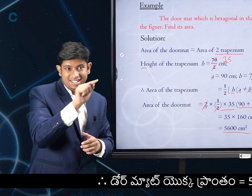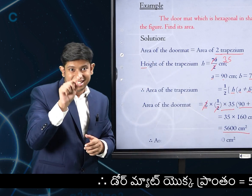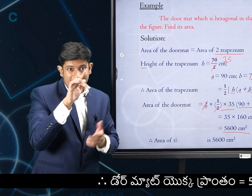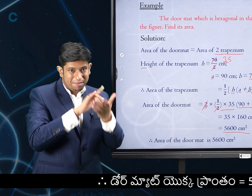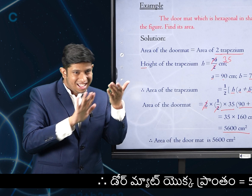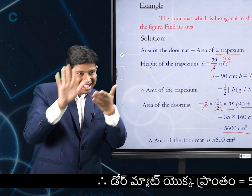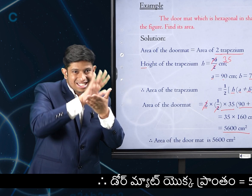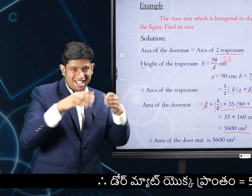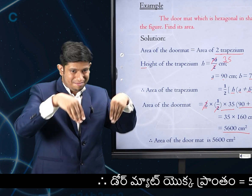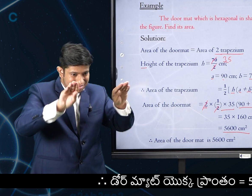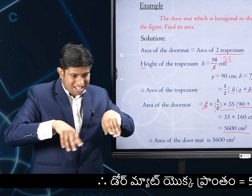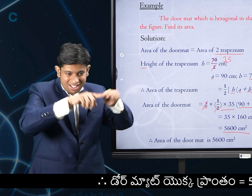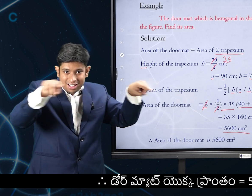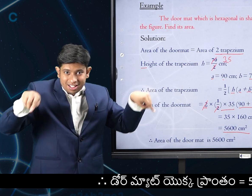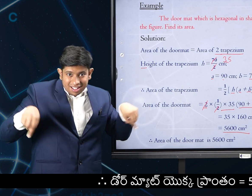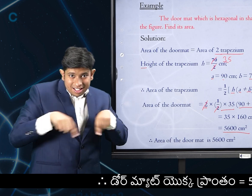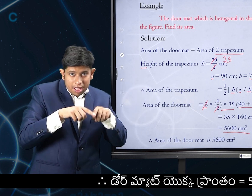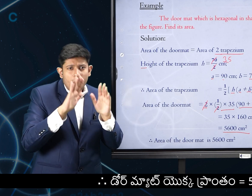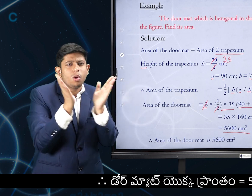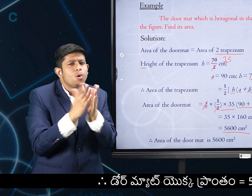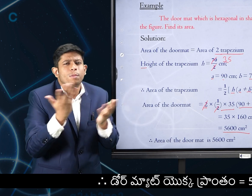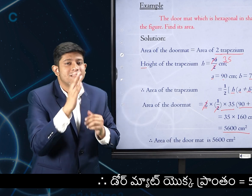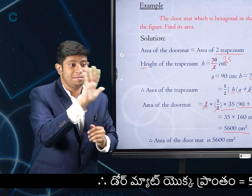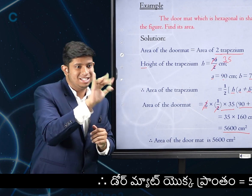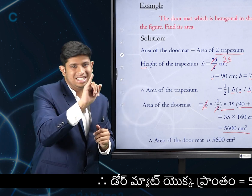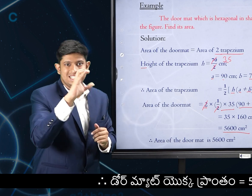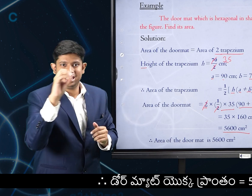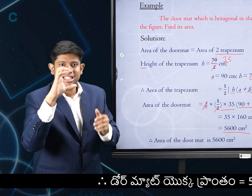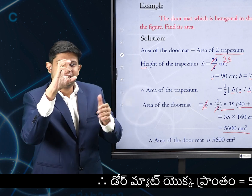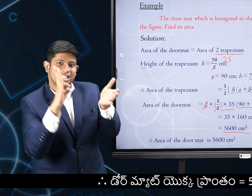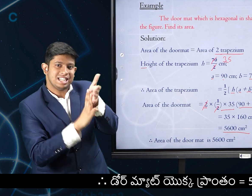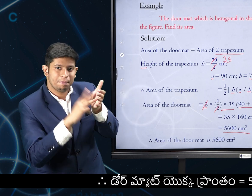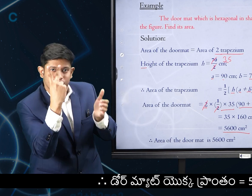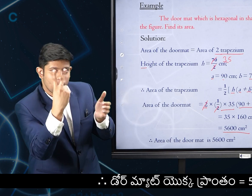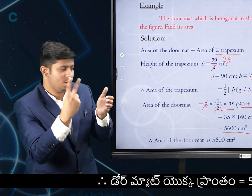Therefore, డోర్మ్యాట్ యొక్క ప్రాంతం = 5600 సెంటీమీటర్